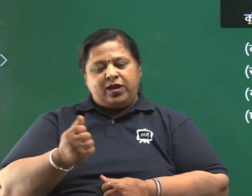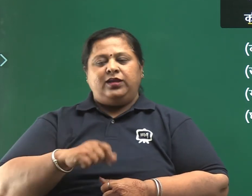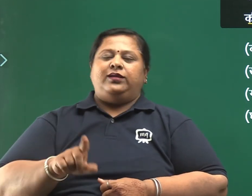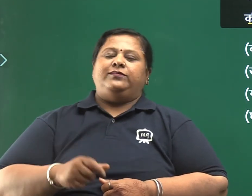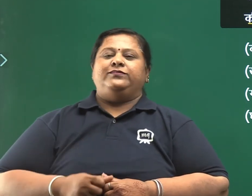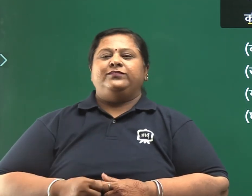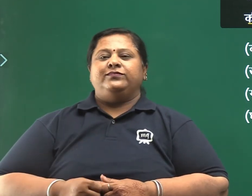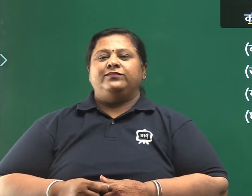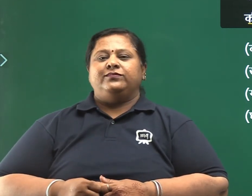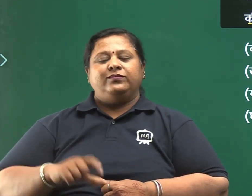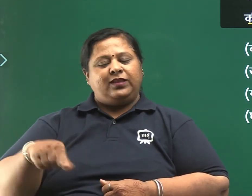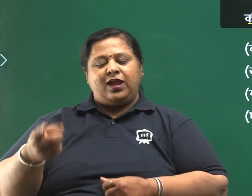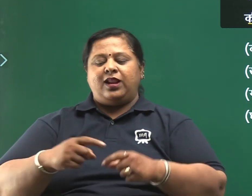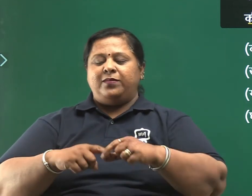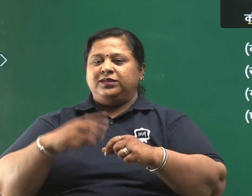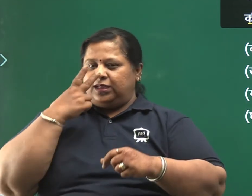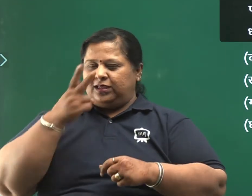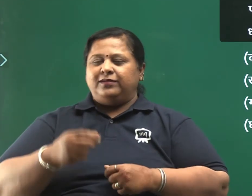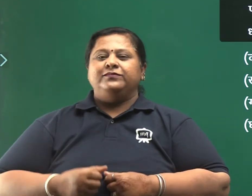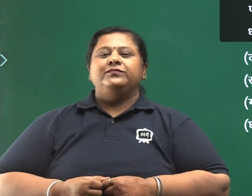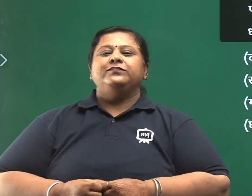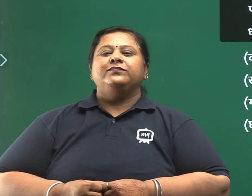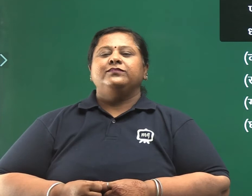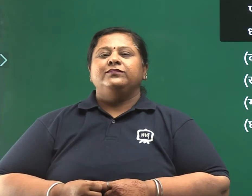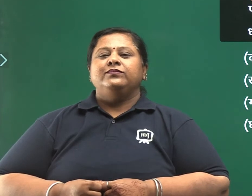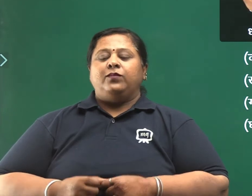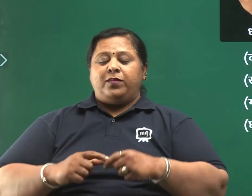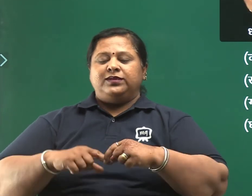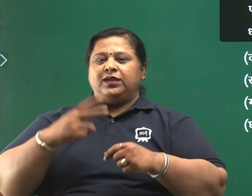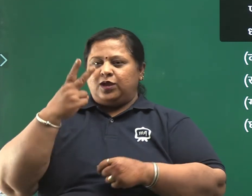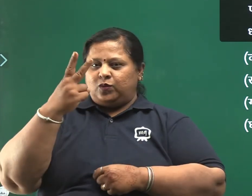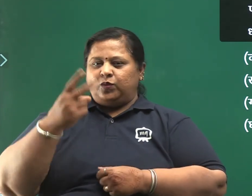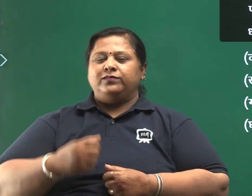की। आगे का प्रश्न देखते हैं। प्रश्न संख्या 2।